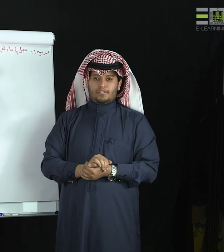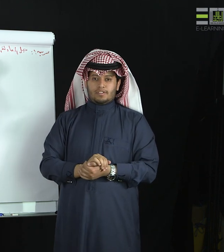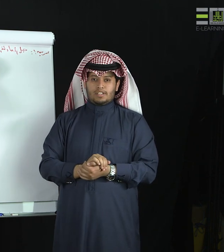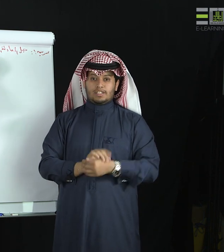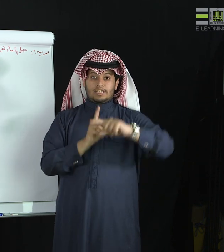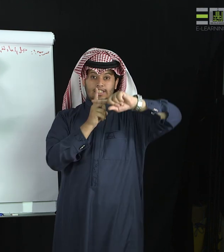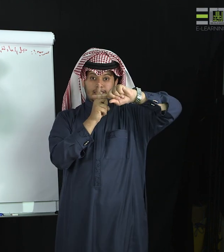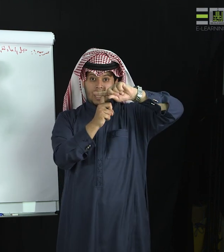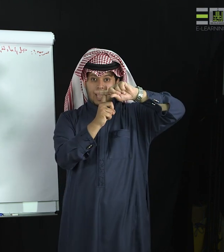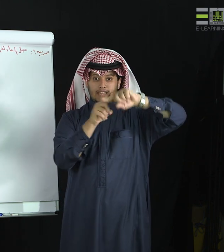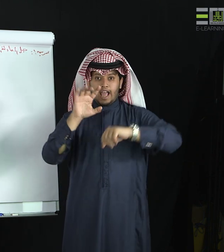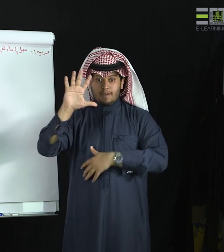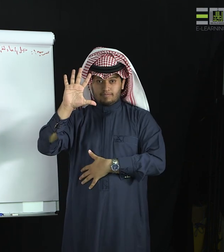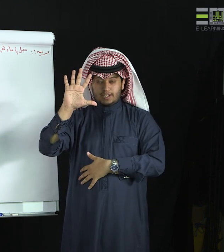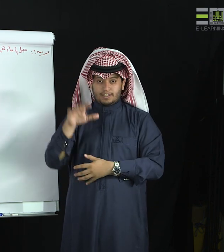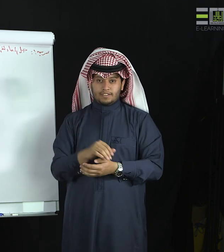زائد 5